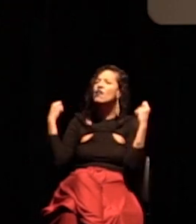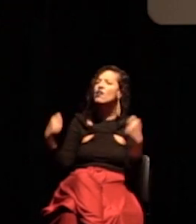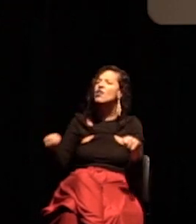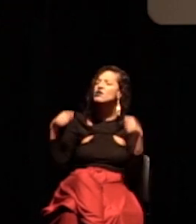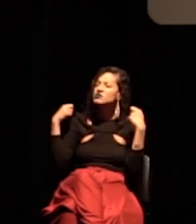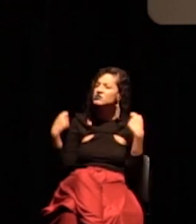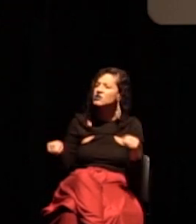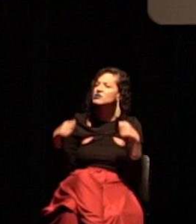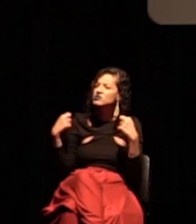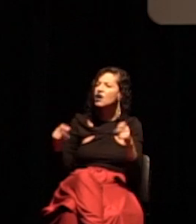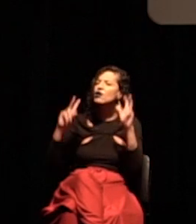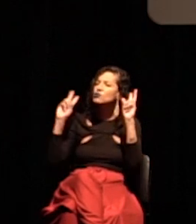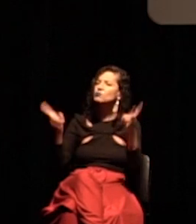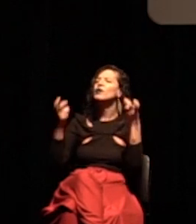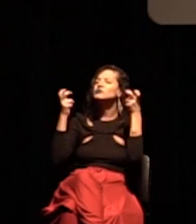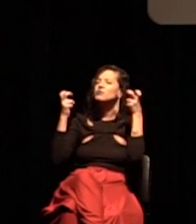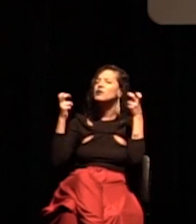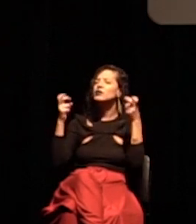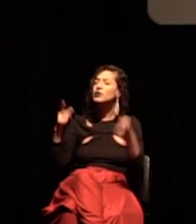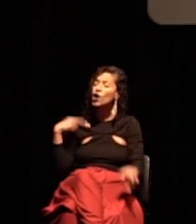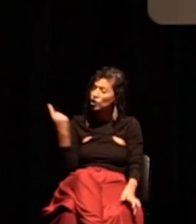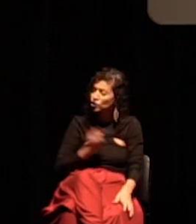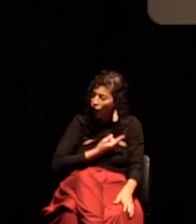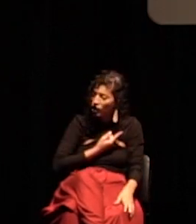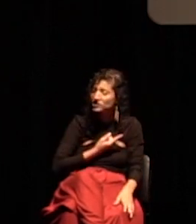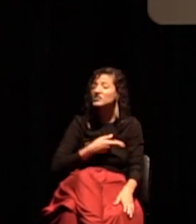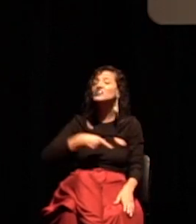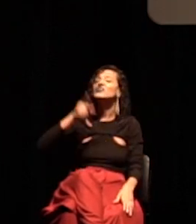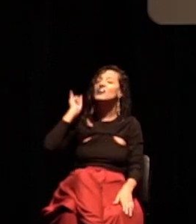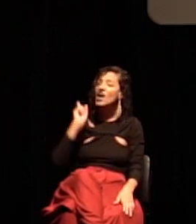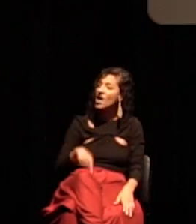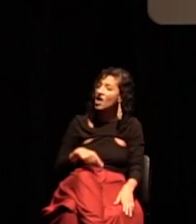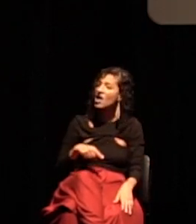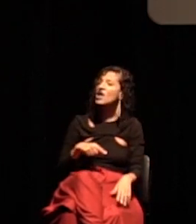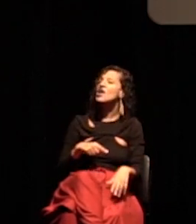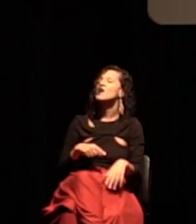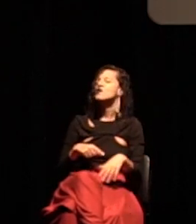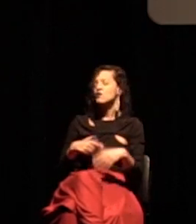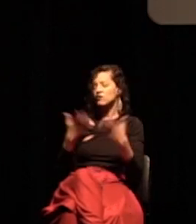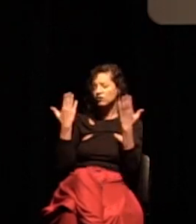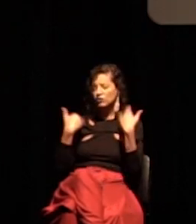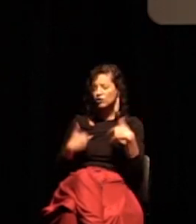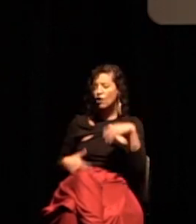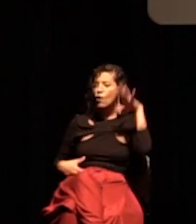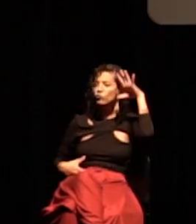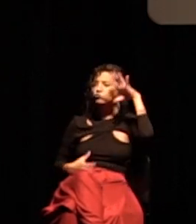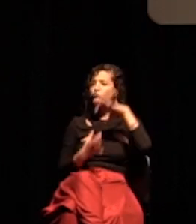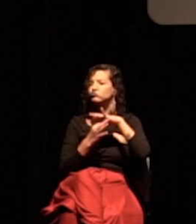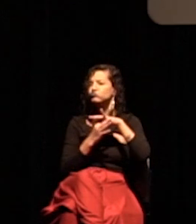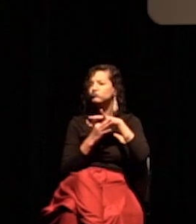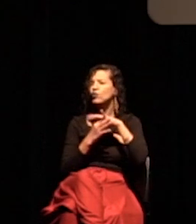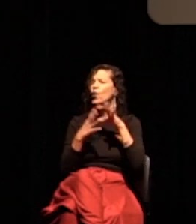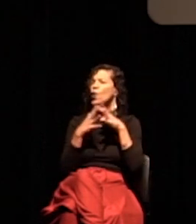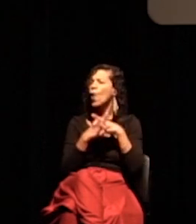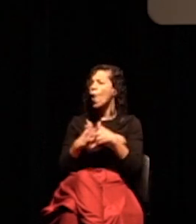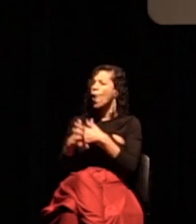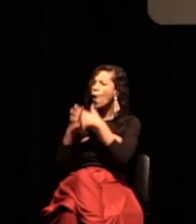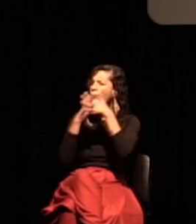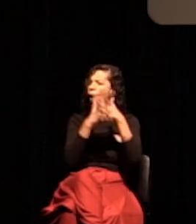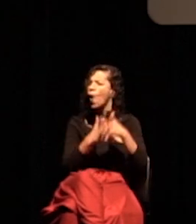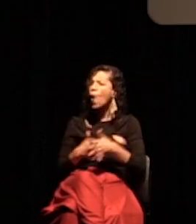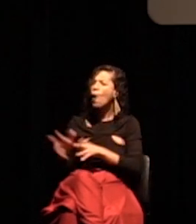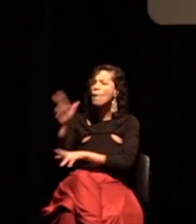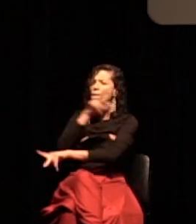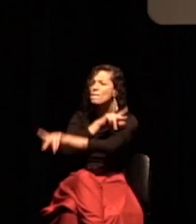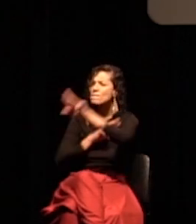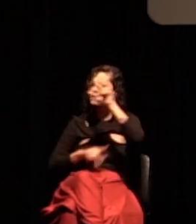necessário perceber que somos uma constituição complexa e múltipla, que se nega